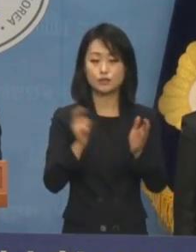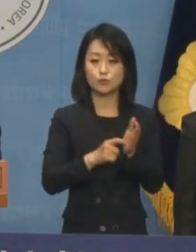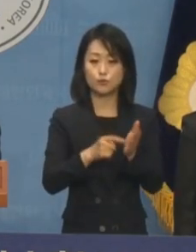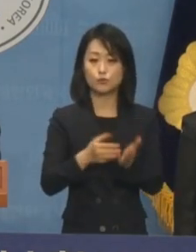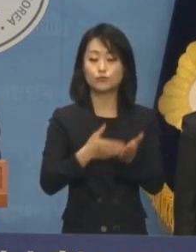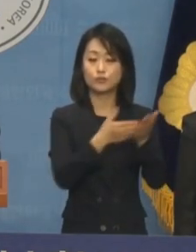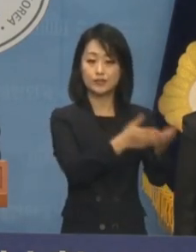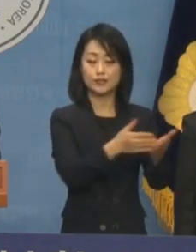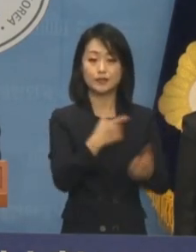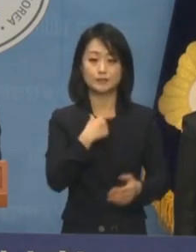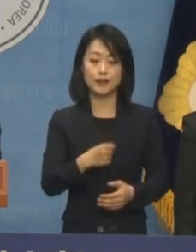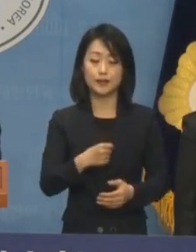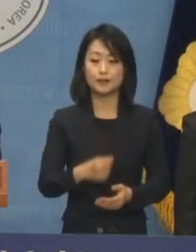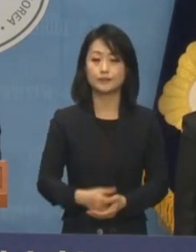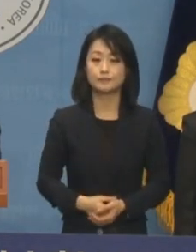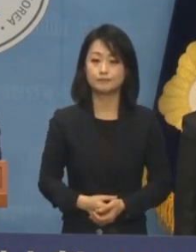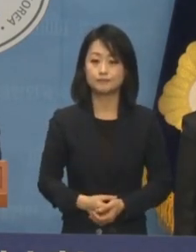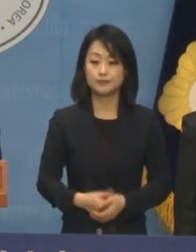촉구합니다.